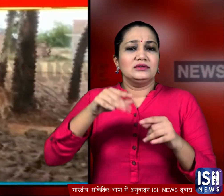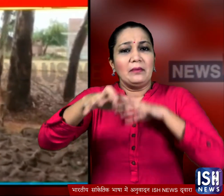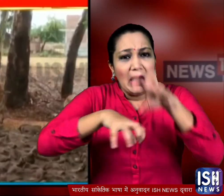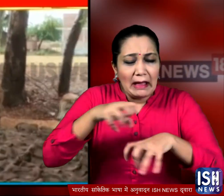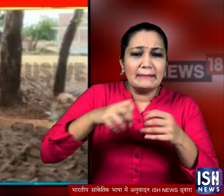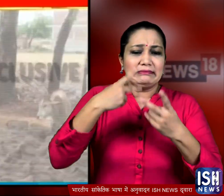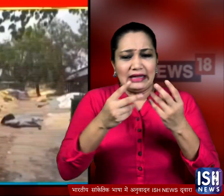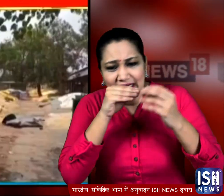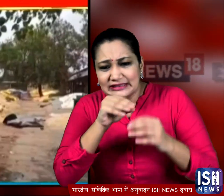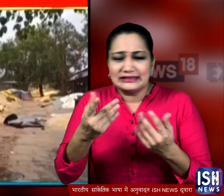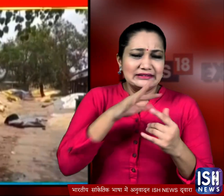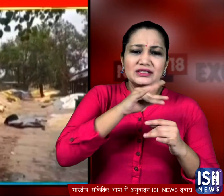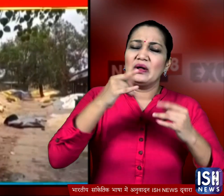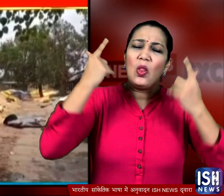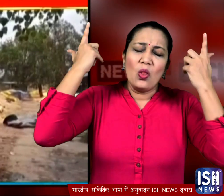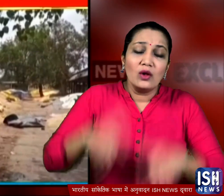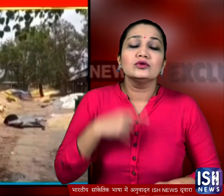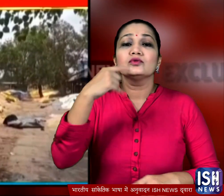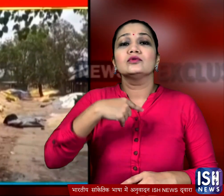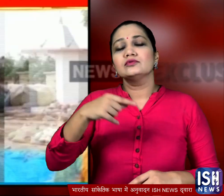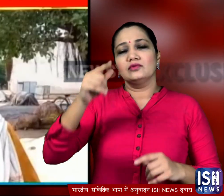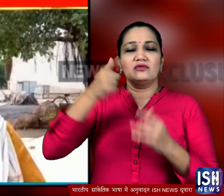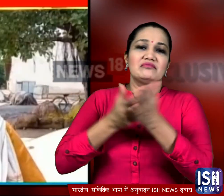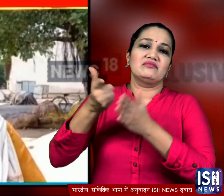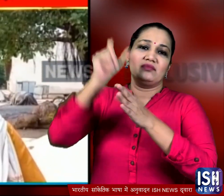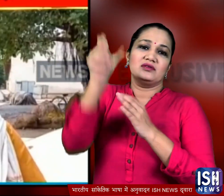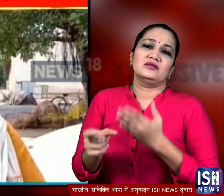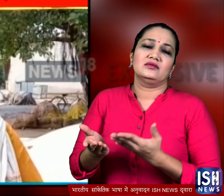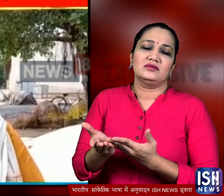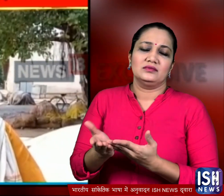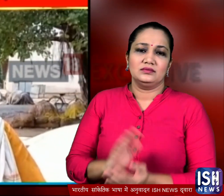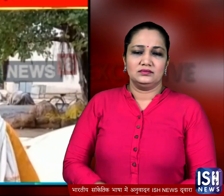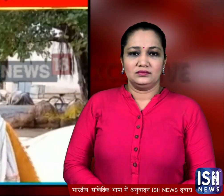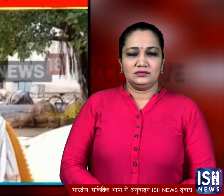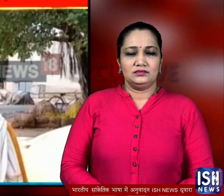जानवरों ने भी खूब फायदा उठाया, लेकिन नुकसान किसानों को उठाना पड़ा।